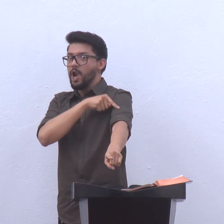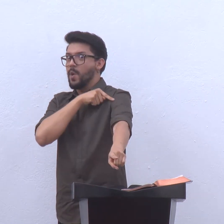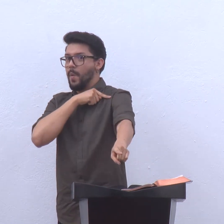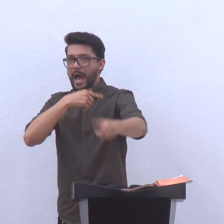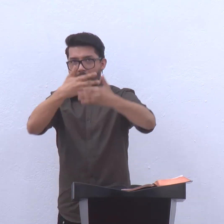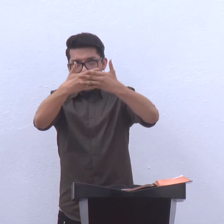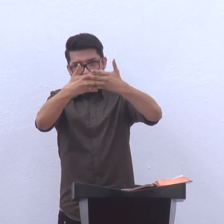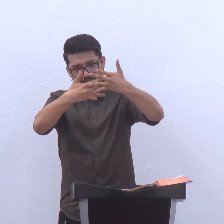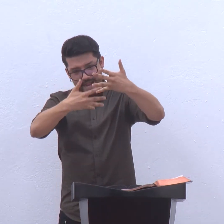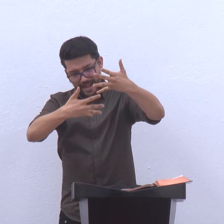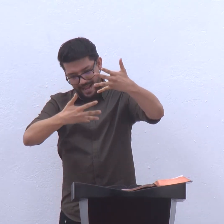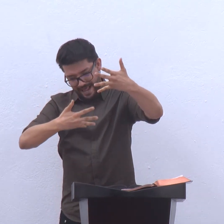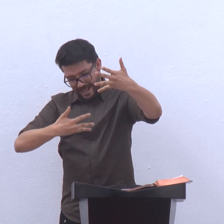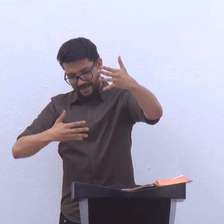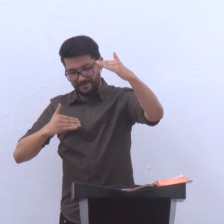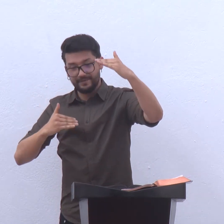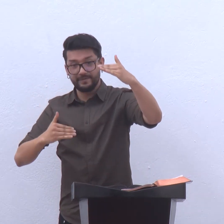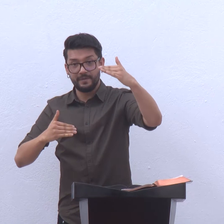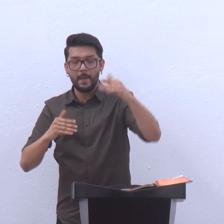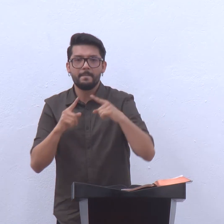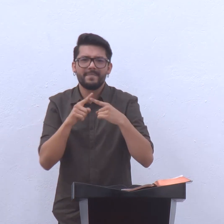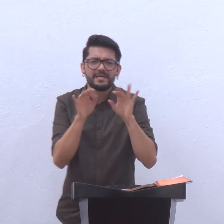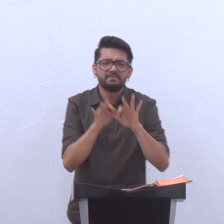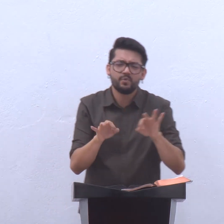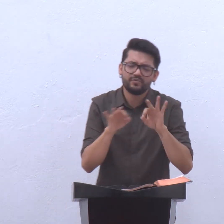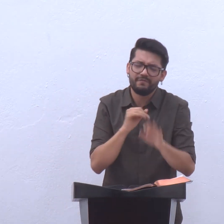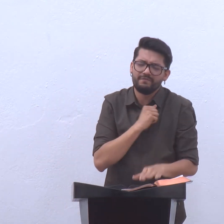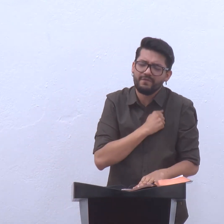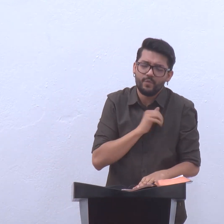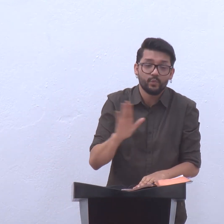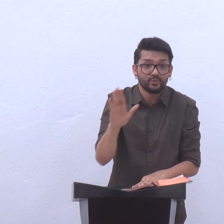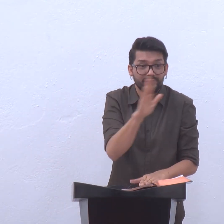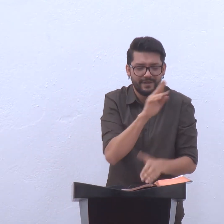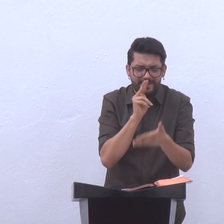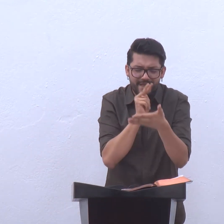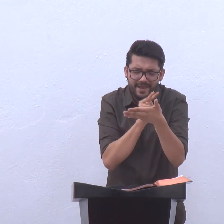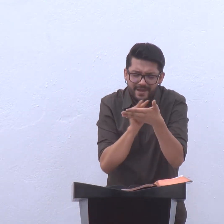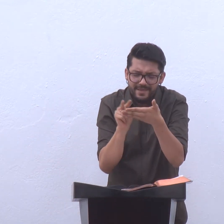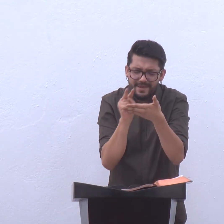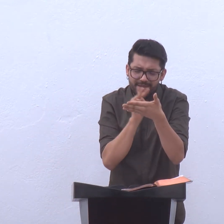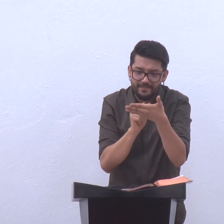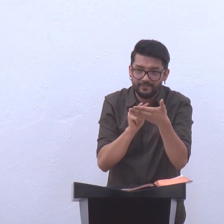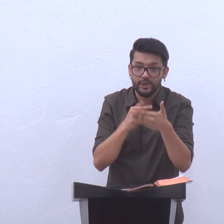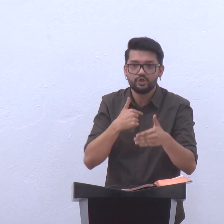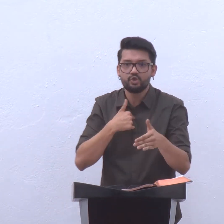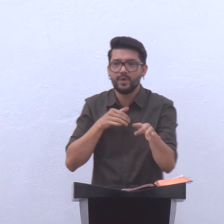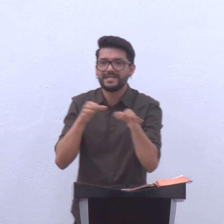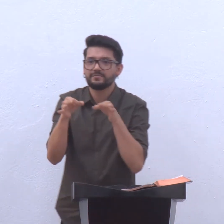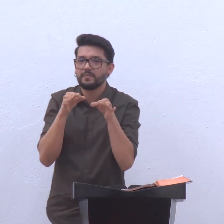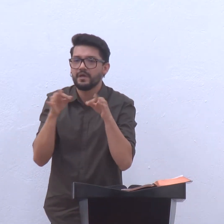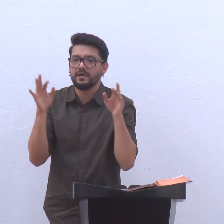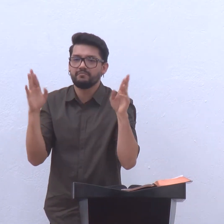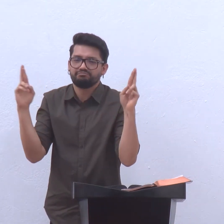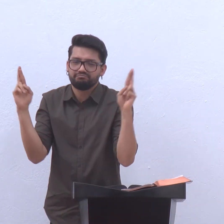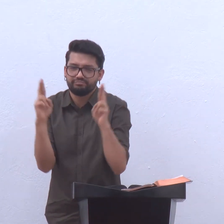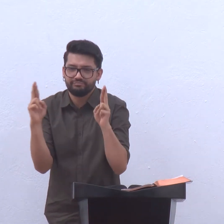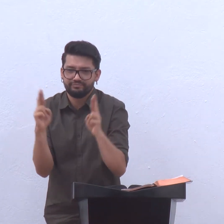juiciosamente Ezequiel 47, porque es extenso. Usted lo va a leer, pero le voy a pedir mientras tanto el favor de que usted me ponga